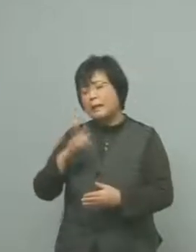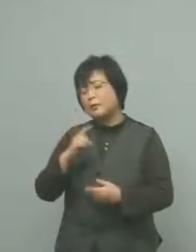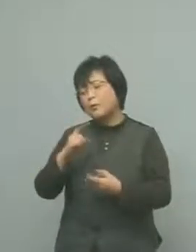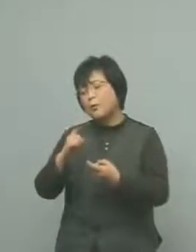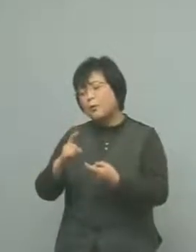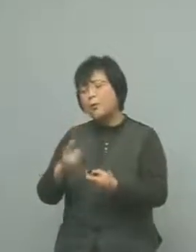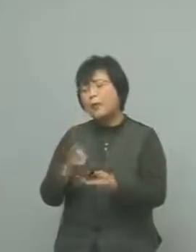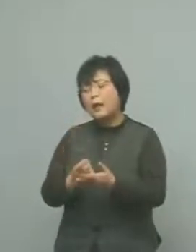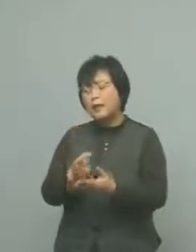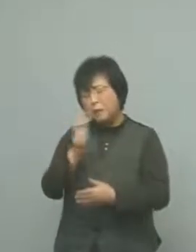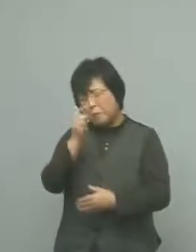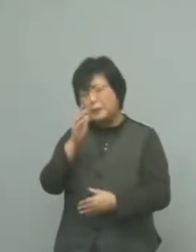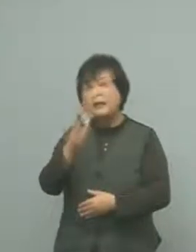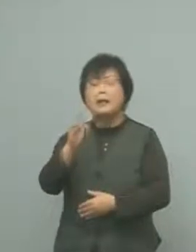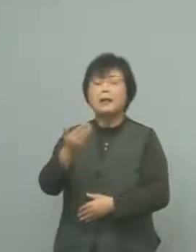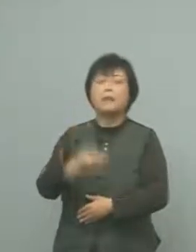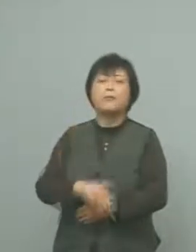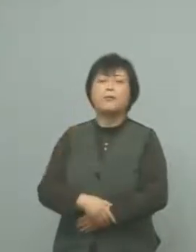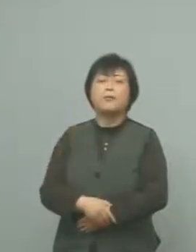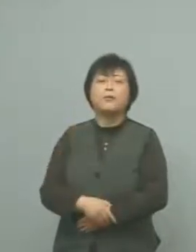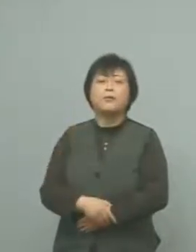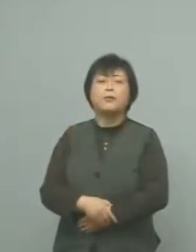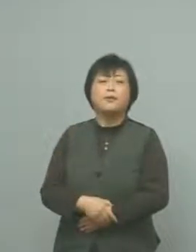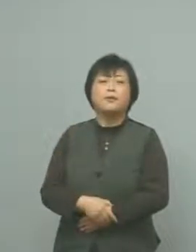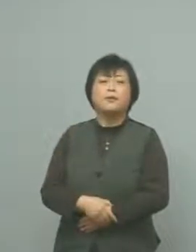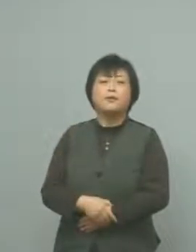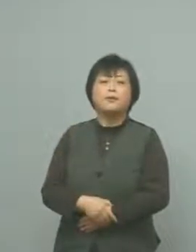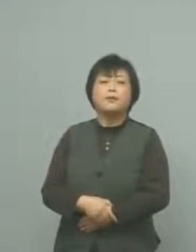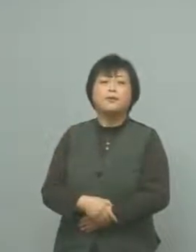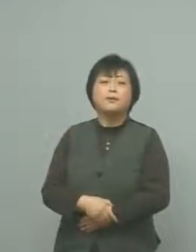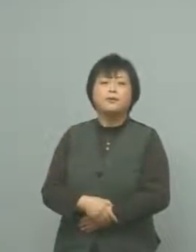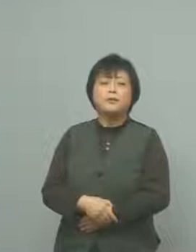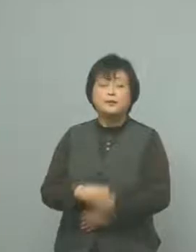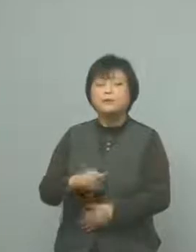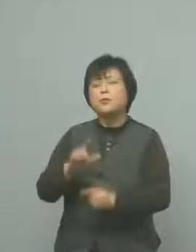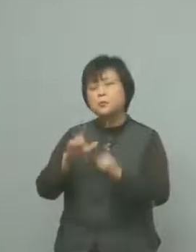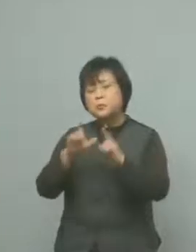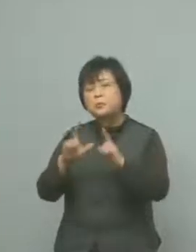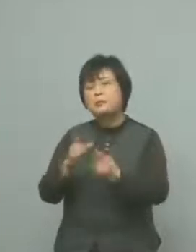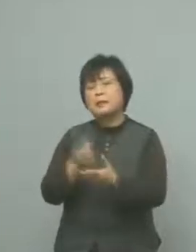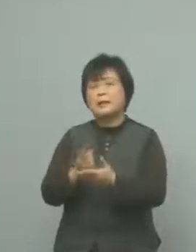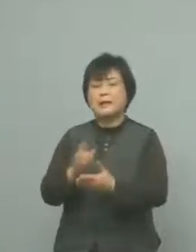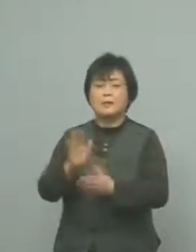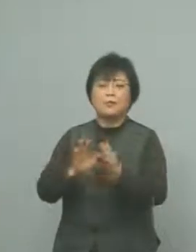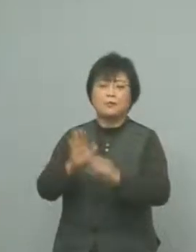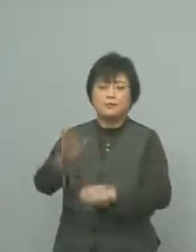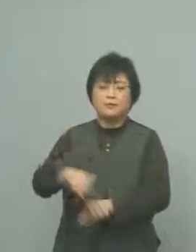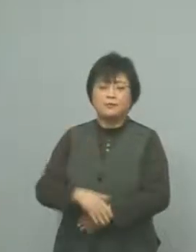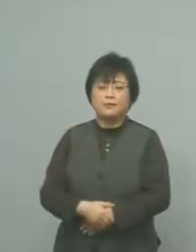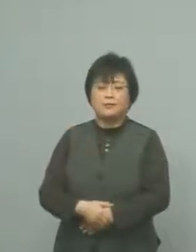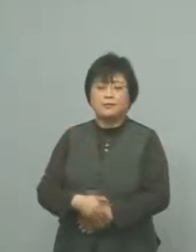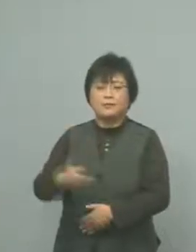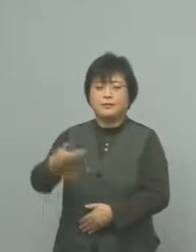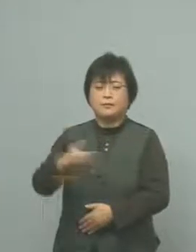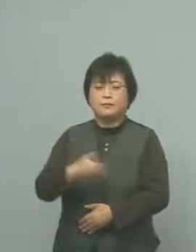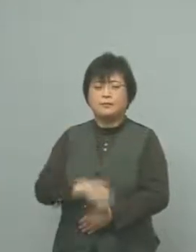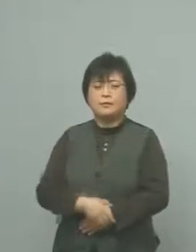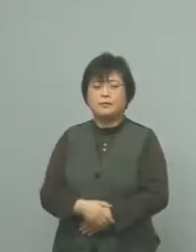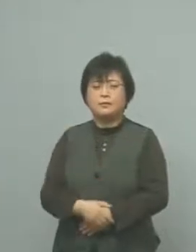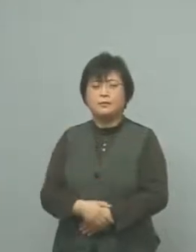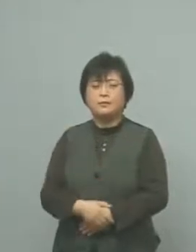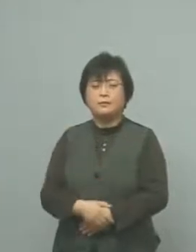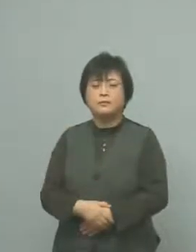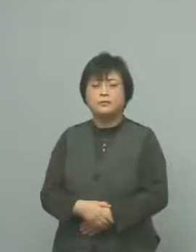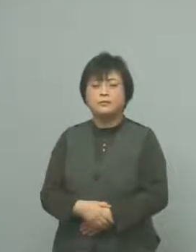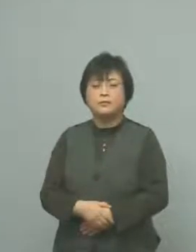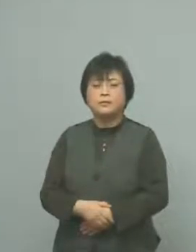申し訳ありませんけれども、お答えするしかない状況であります。 スタンスをこう決めなければいけないか